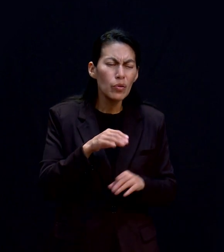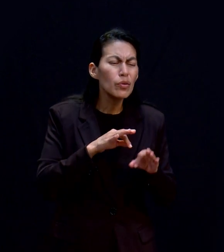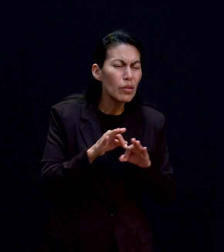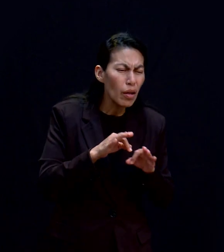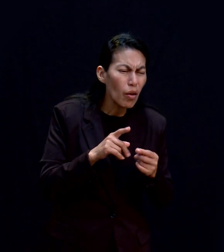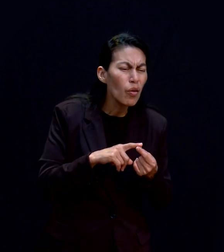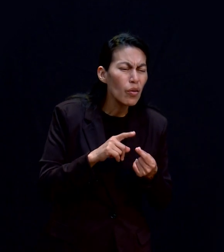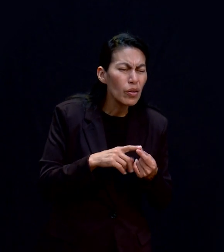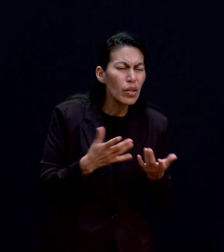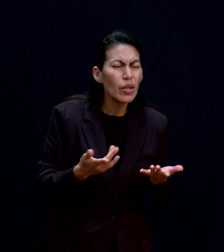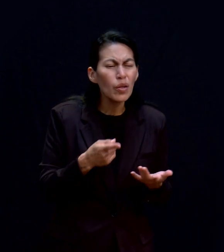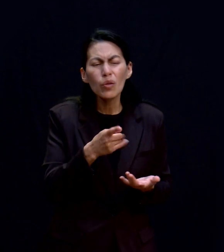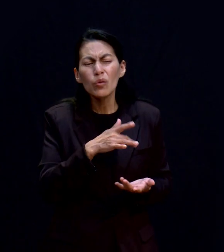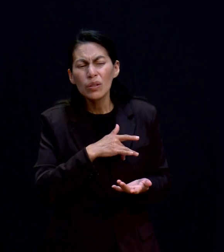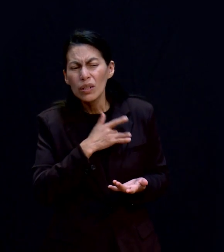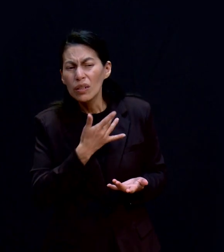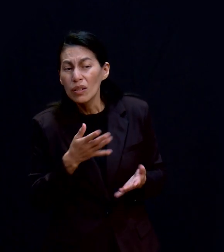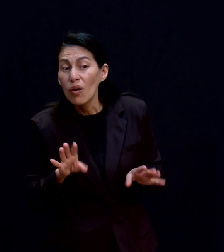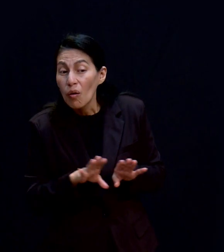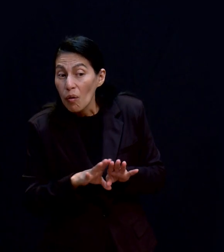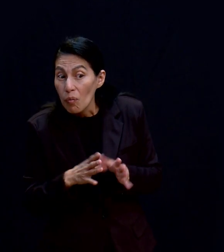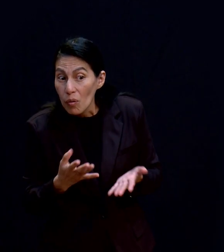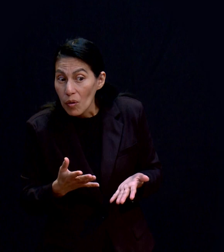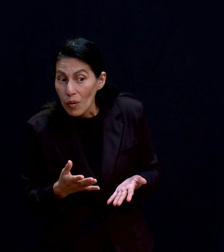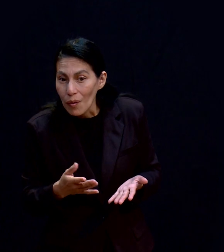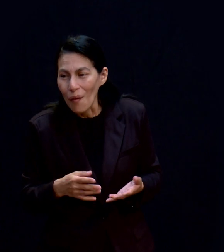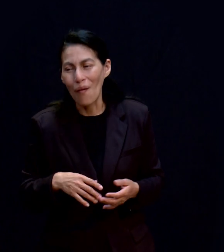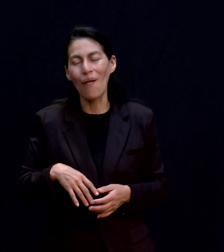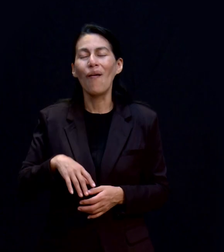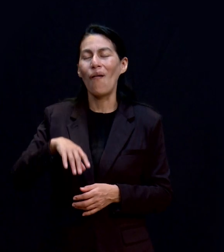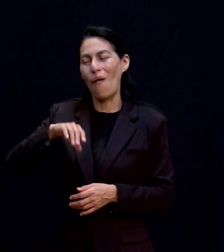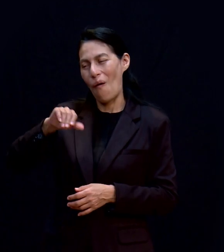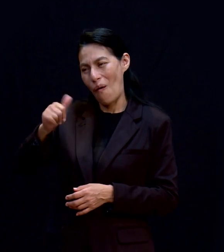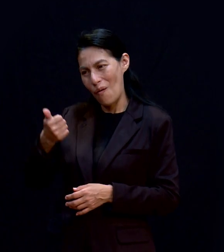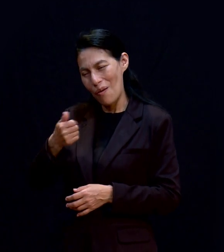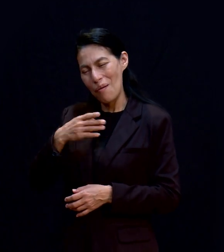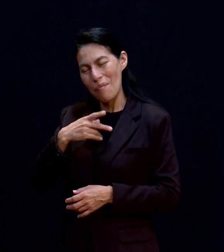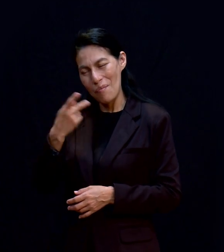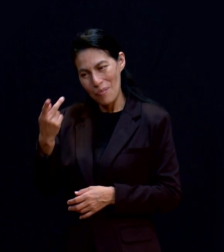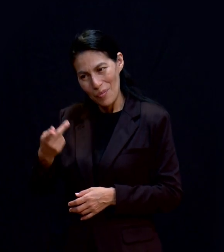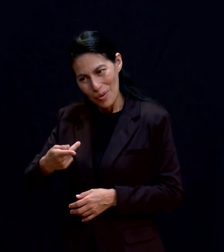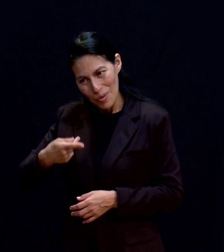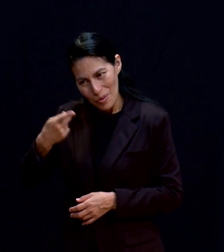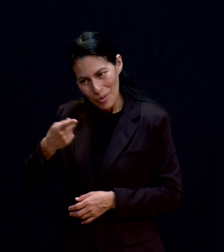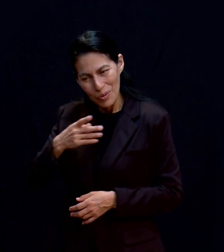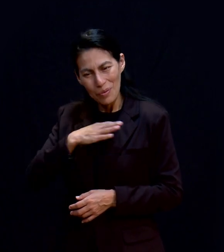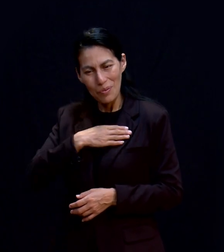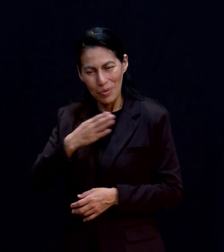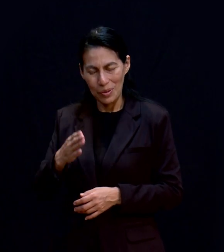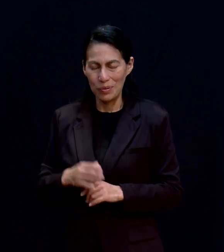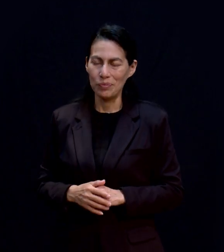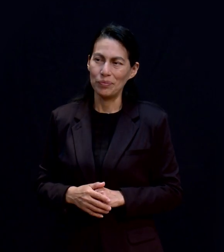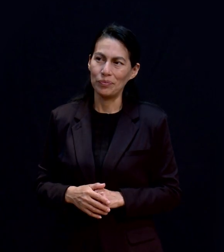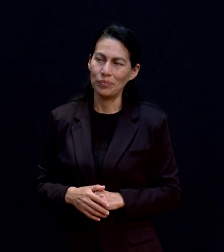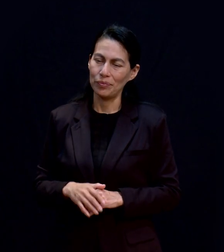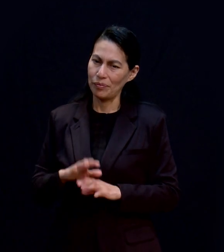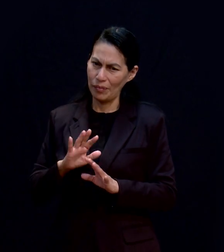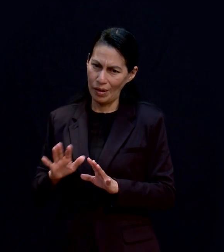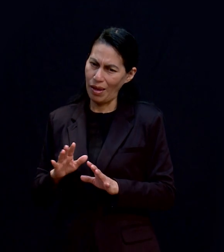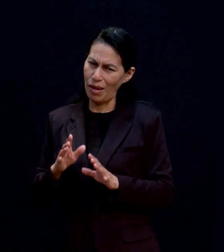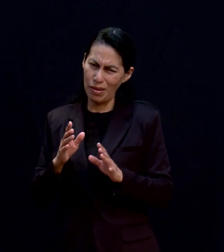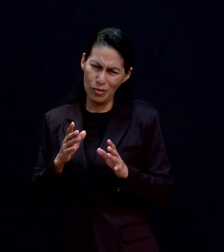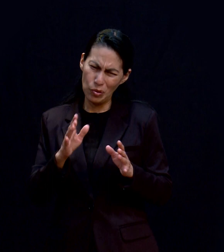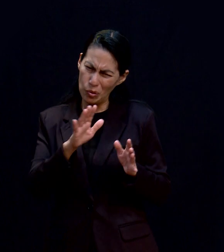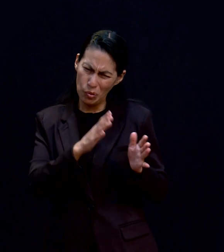que está trabajando y cómo te sientes allí bueno pues esa es otra buena pregunta porque al